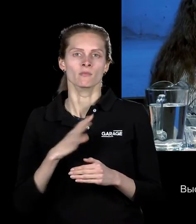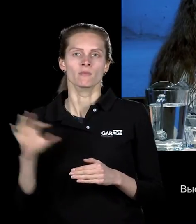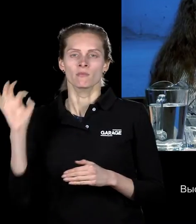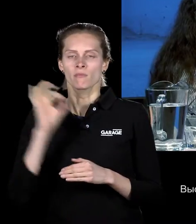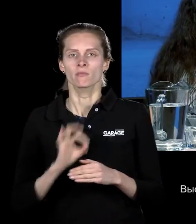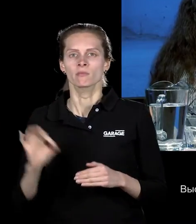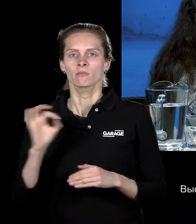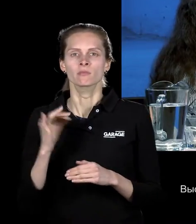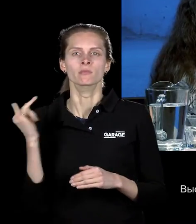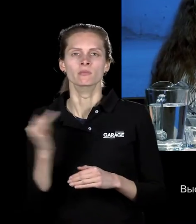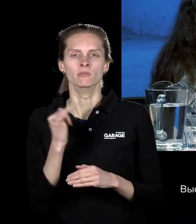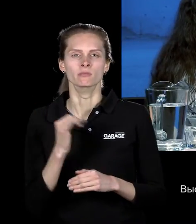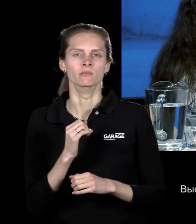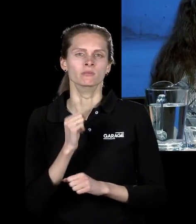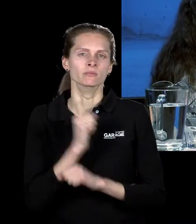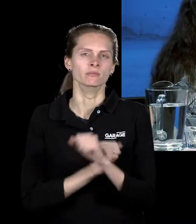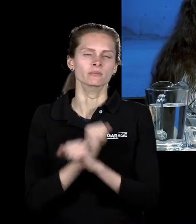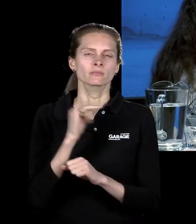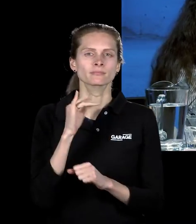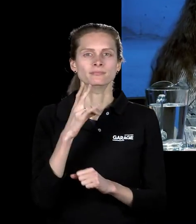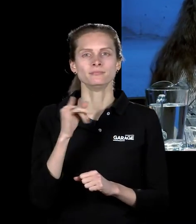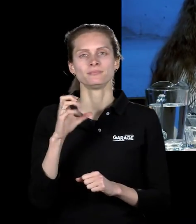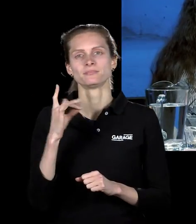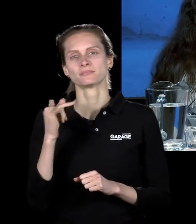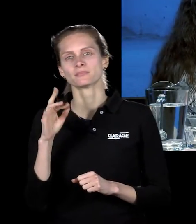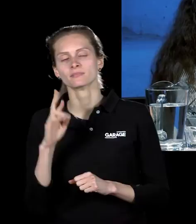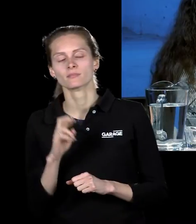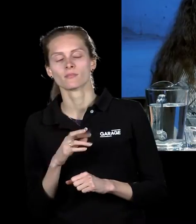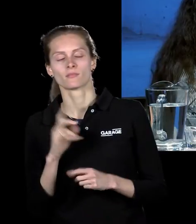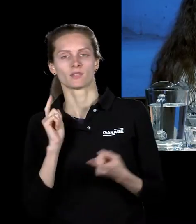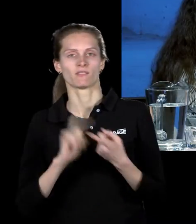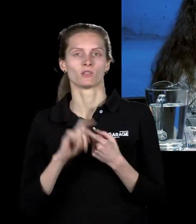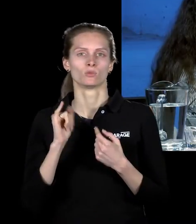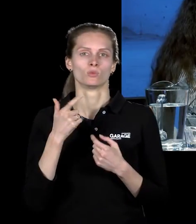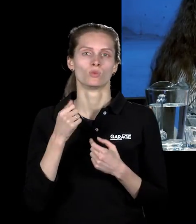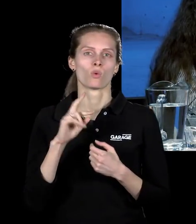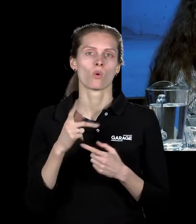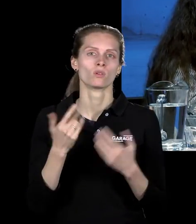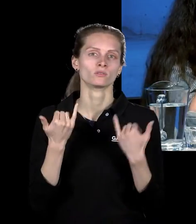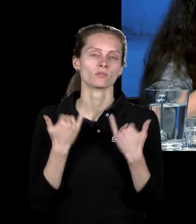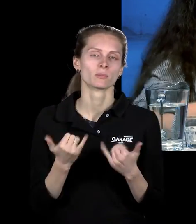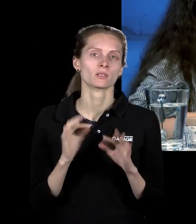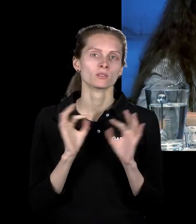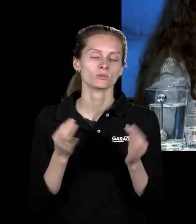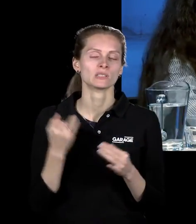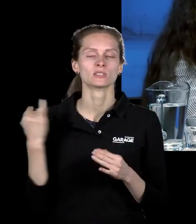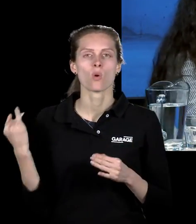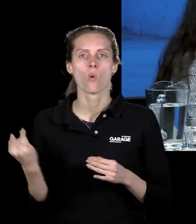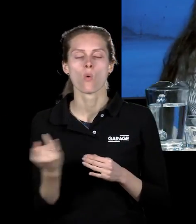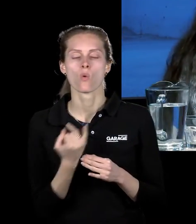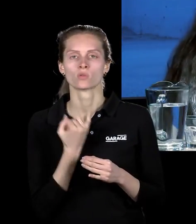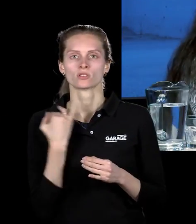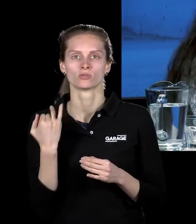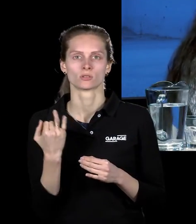про историю индустрии в искусстве. Все, что связано с углем в современном искусстве. Такая совершенно вот историческая выставка. И в